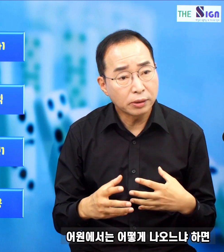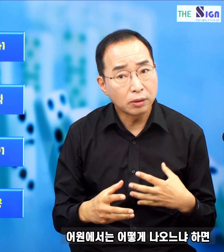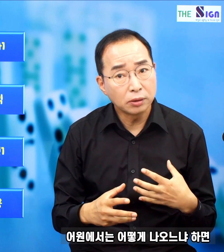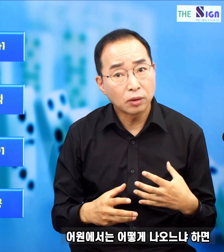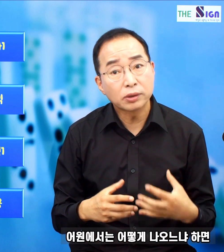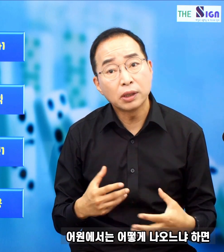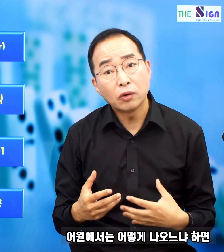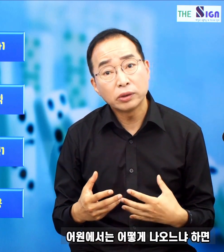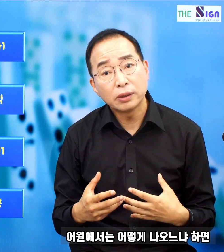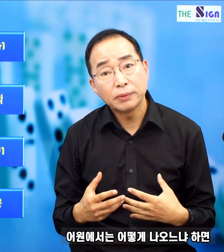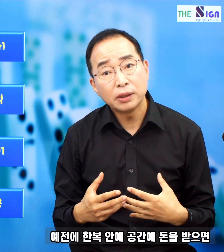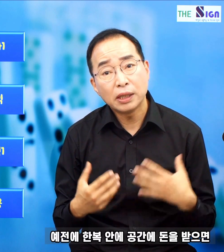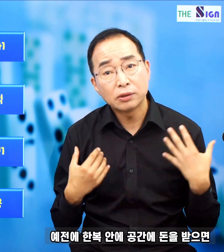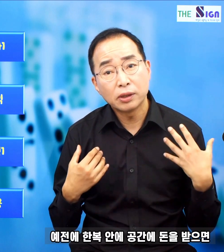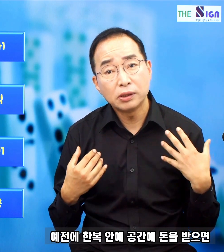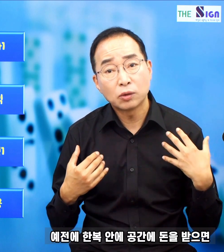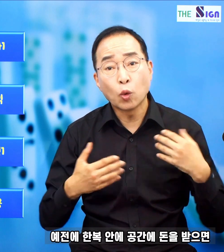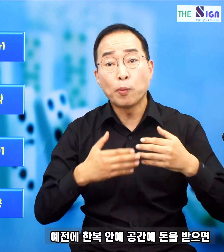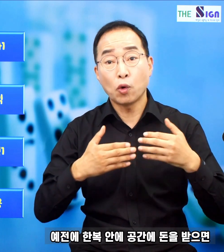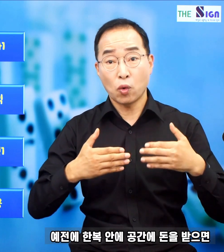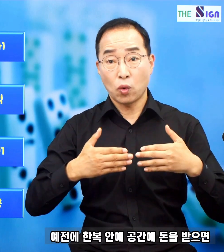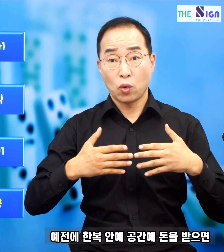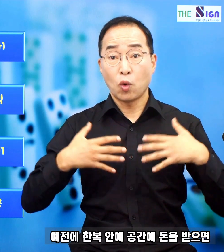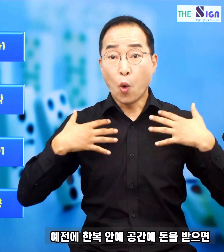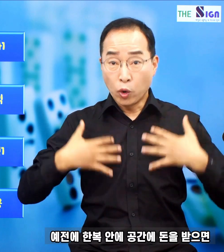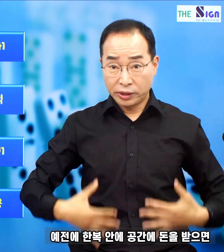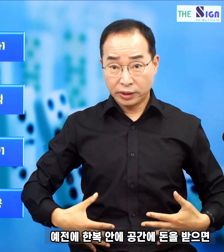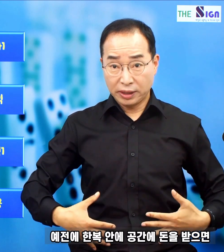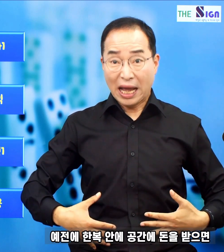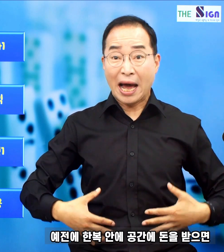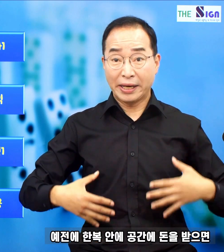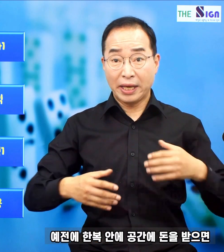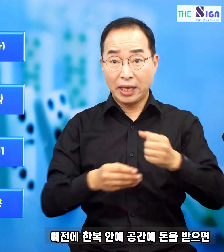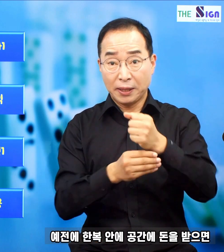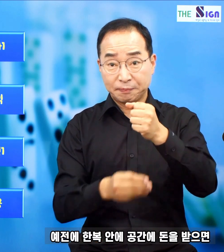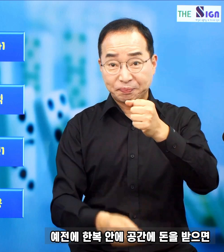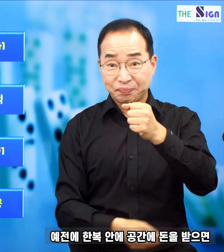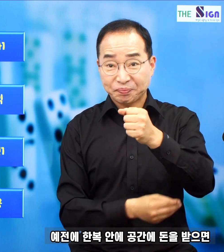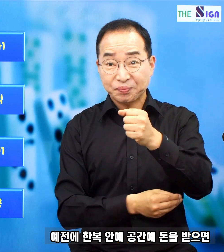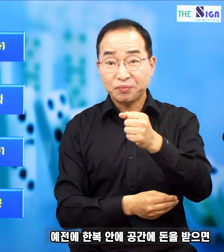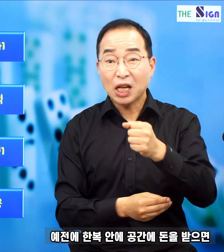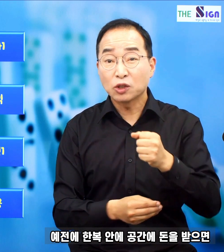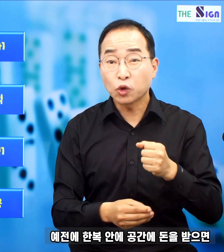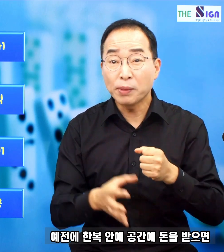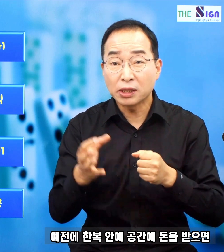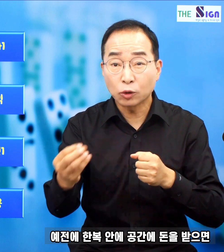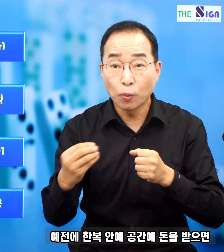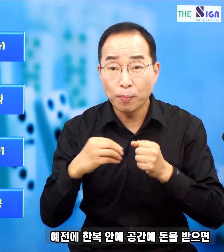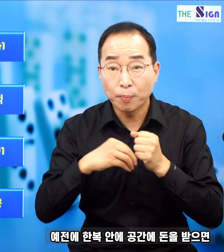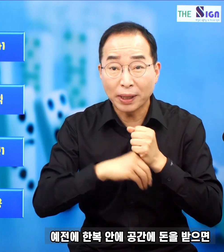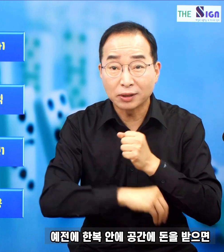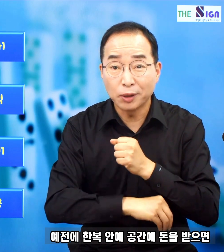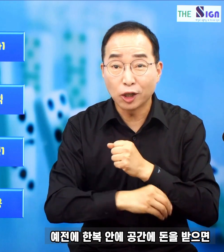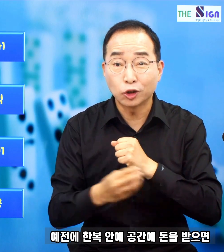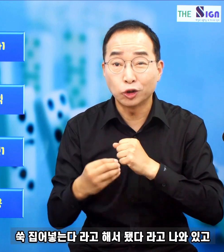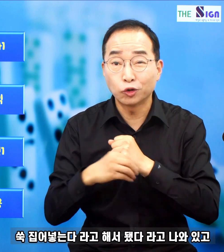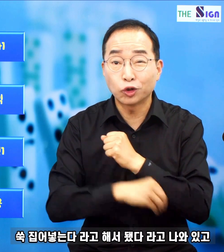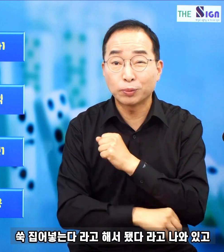어원에서는 어떻게 나왔냐면 예전에 이제 도포 옷 안에 섬에다 돈 받으면 그 쑥